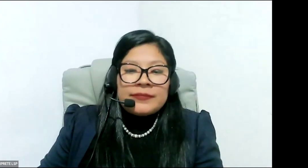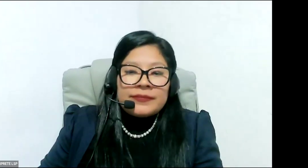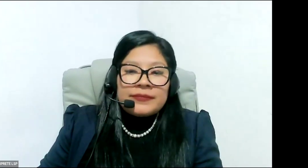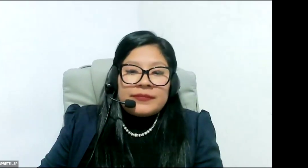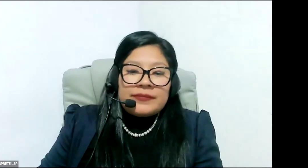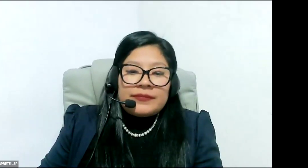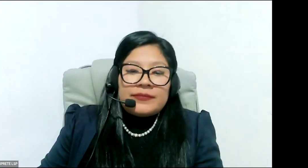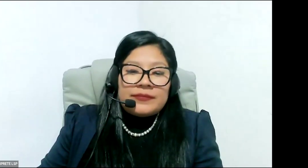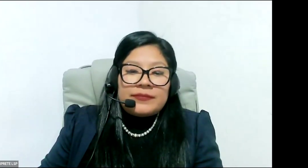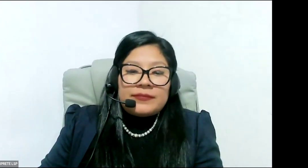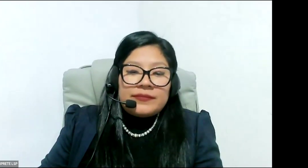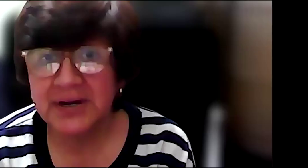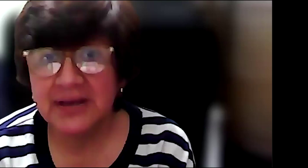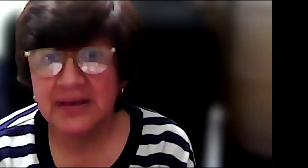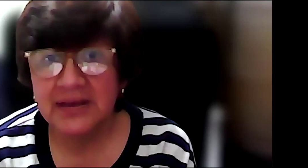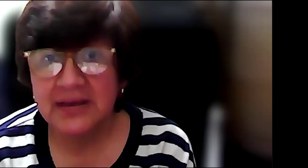nu